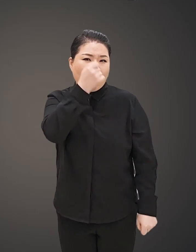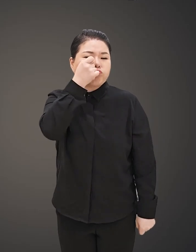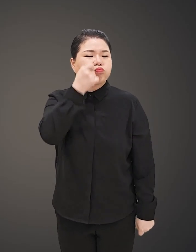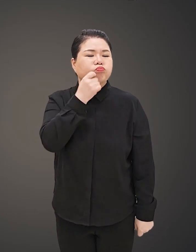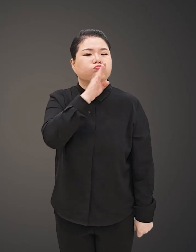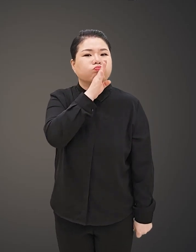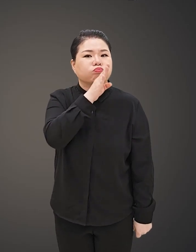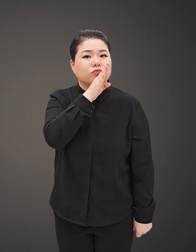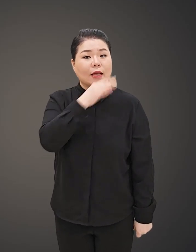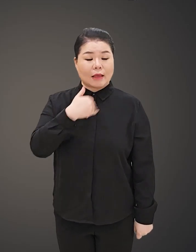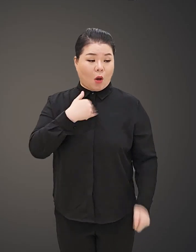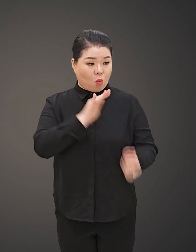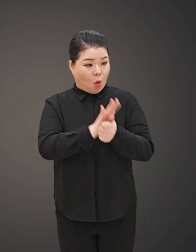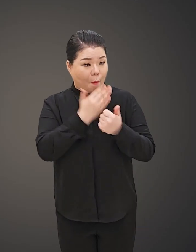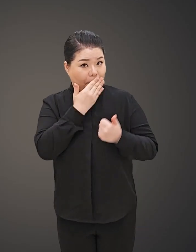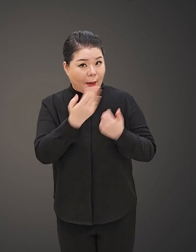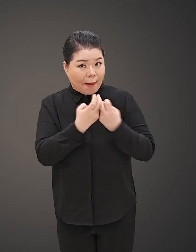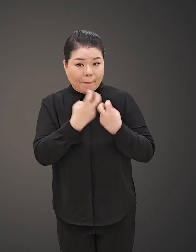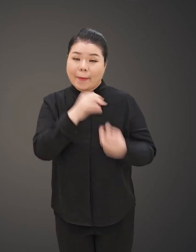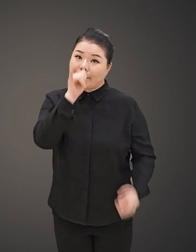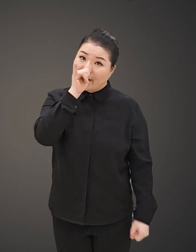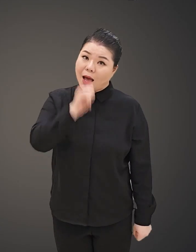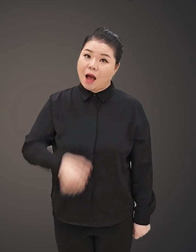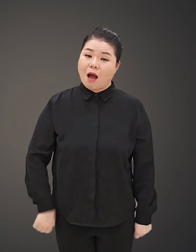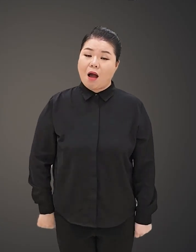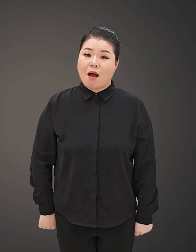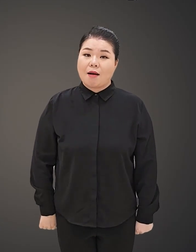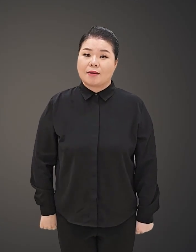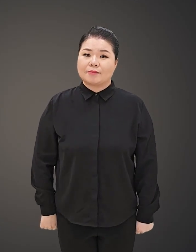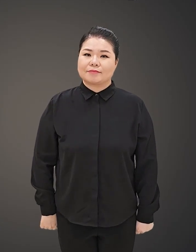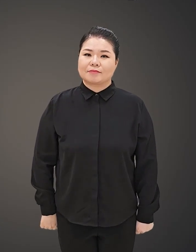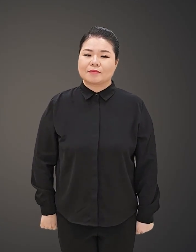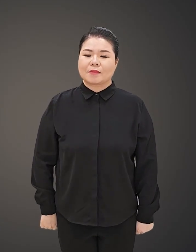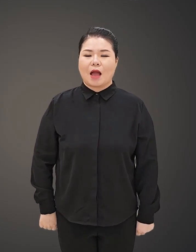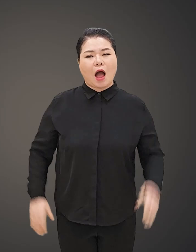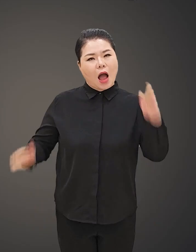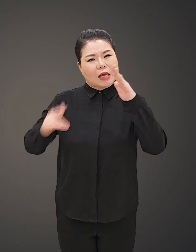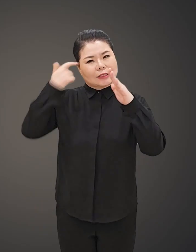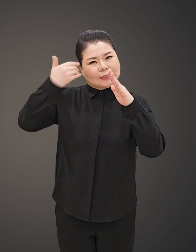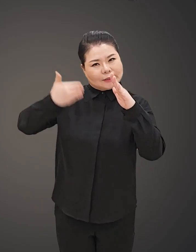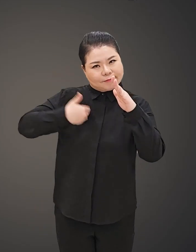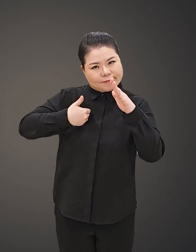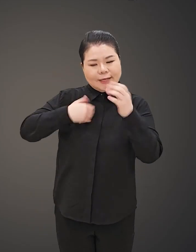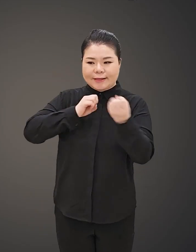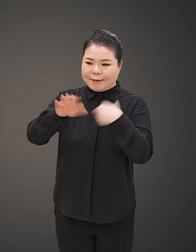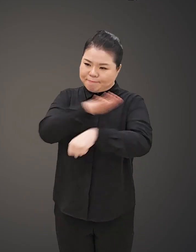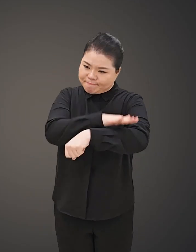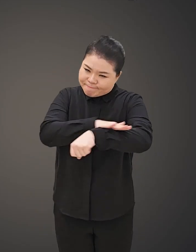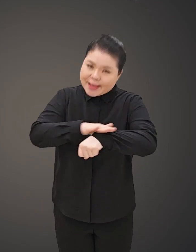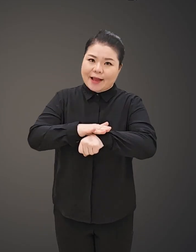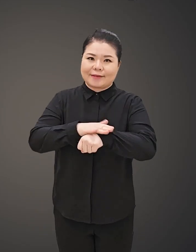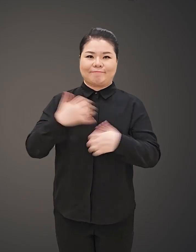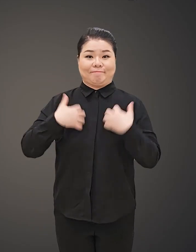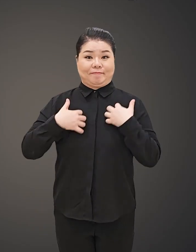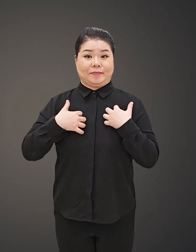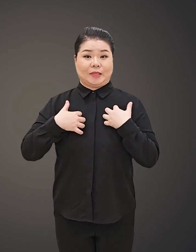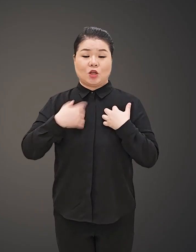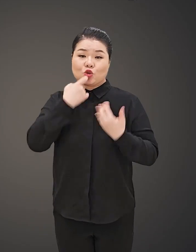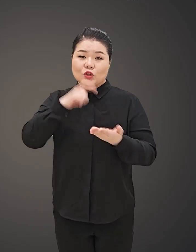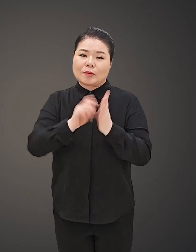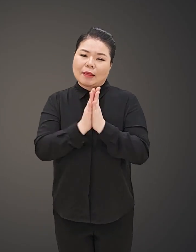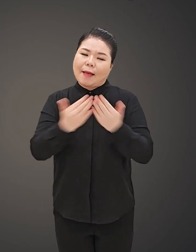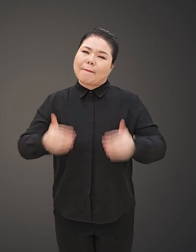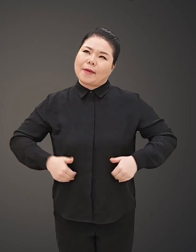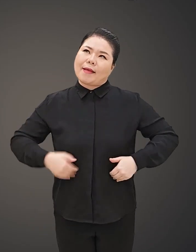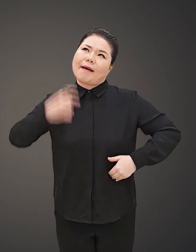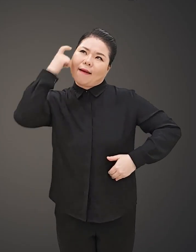불쌍하기는 한데요. 제가 할 수 있는 일이 있나요? 아이들의 질문에 제대로 답해줄 재미있고 쉬운 책이